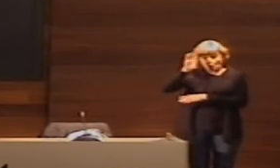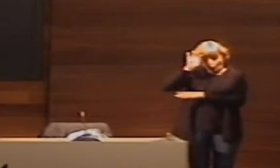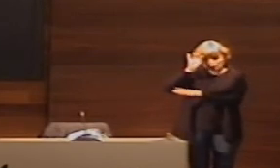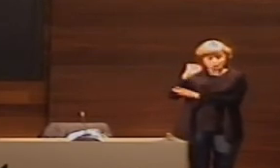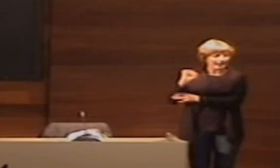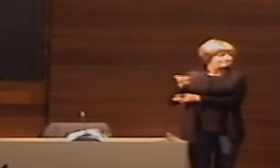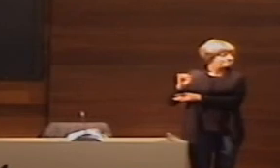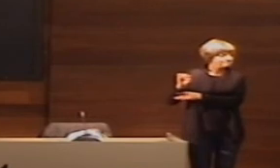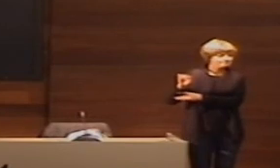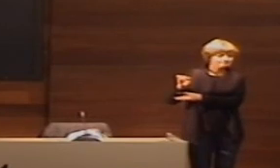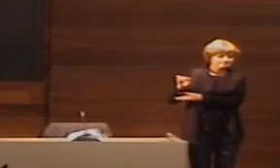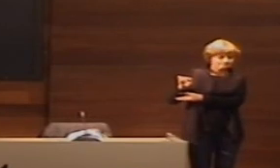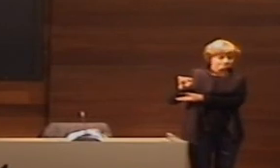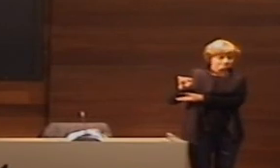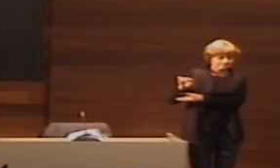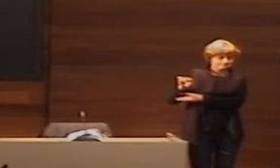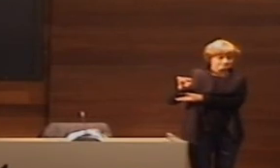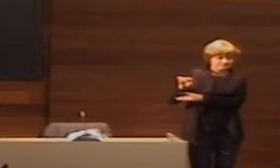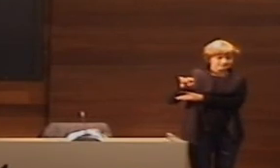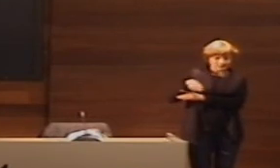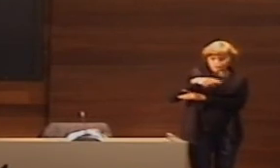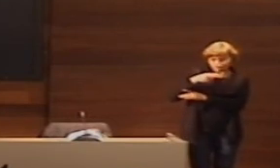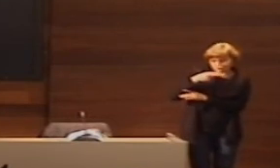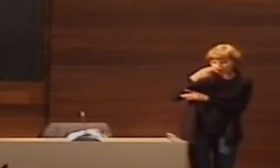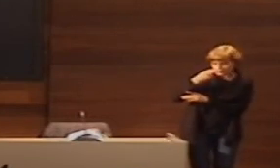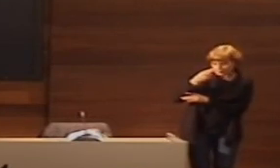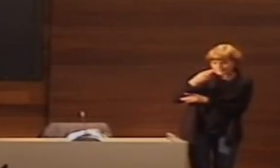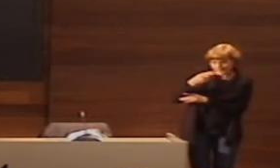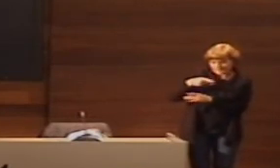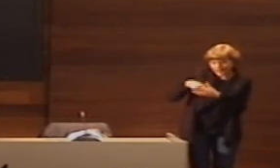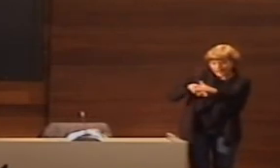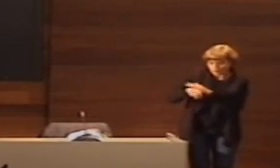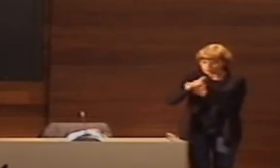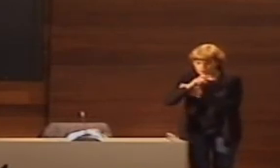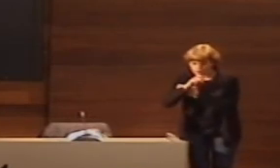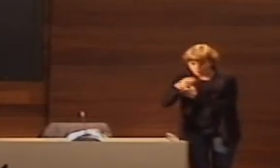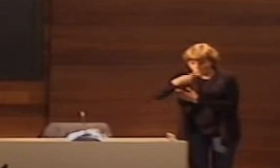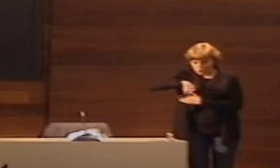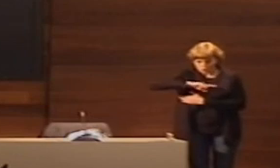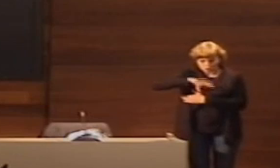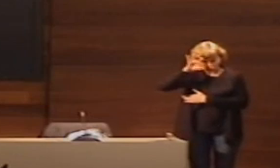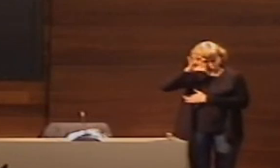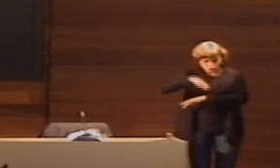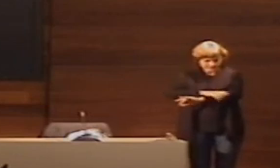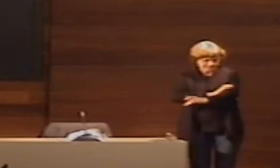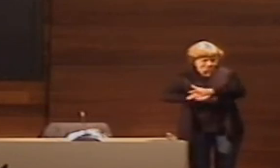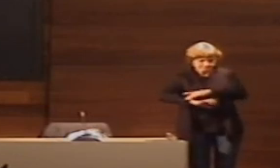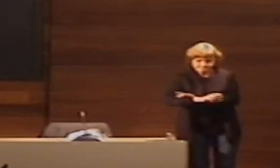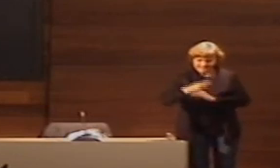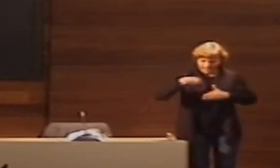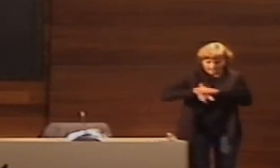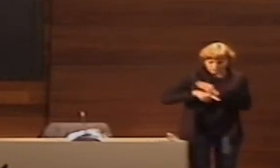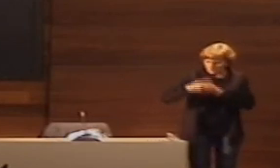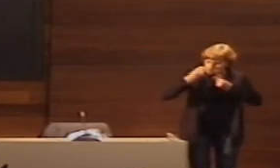o por lo menos en investigar o en las cosas que tenemos cerca, pues a ver si hay algo a nivel de europeo que